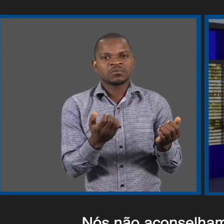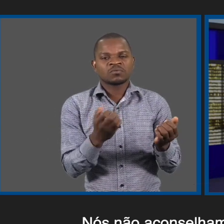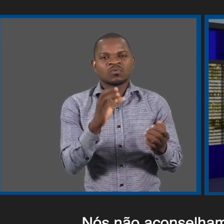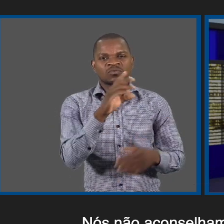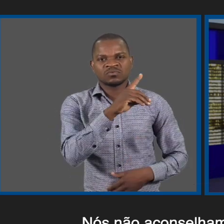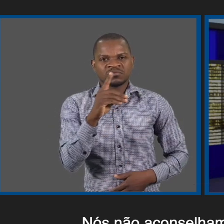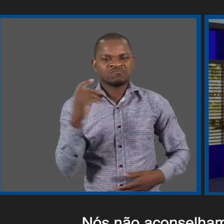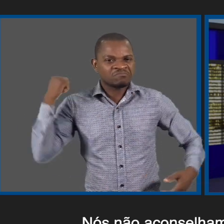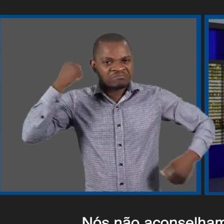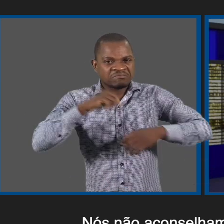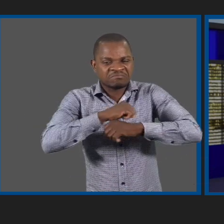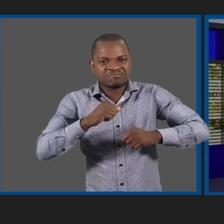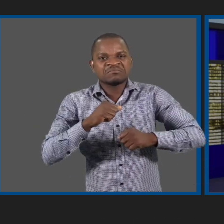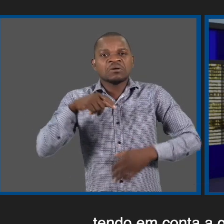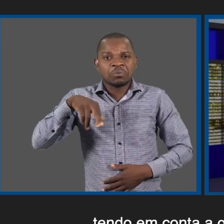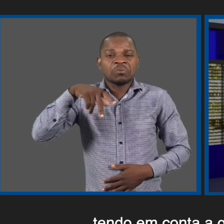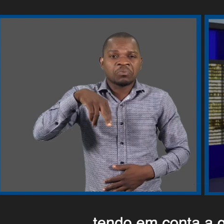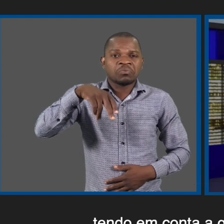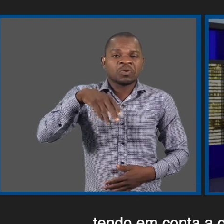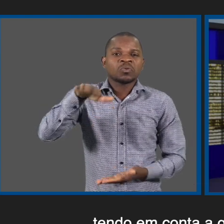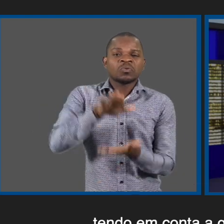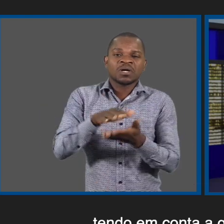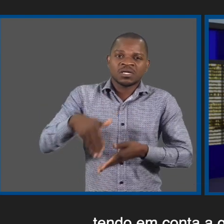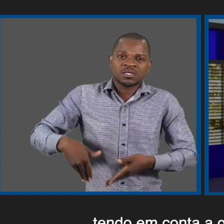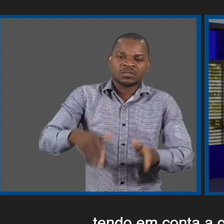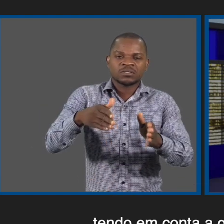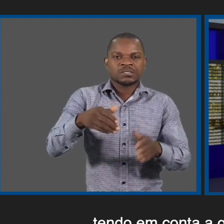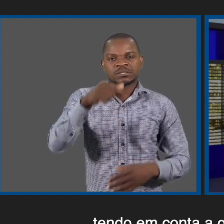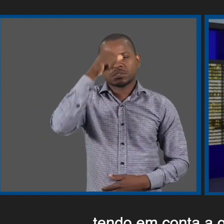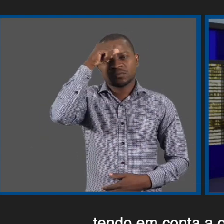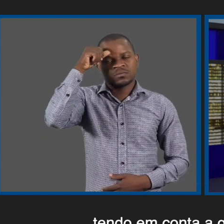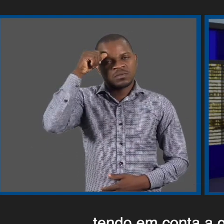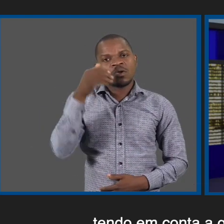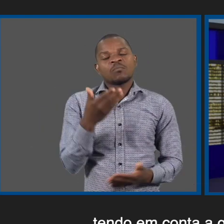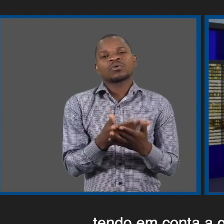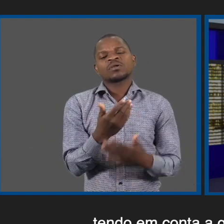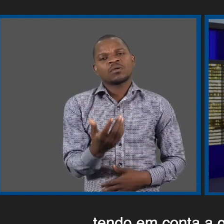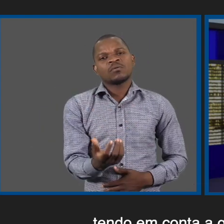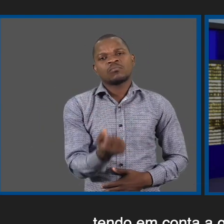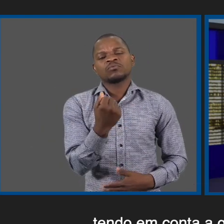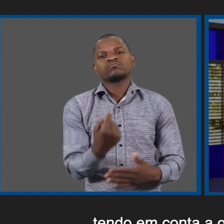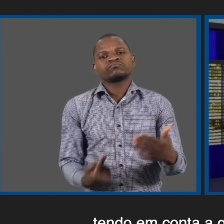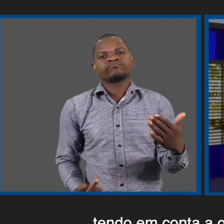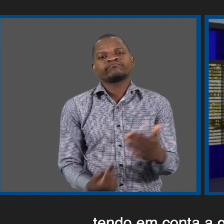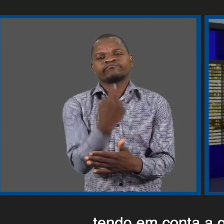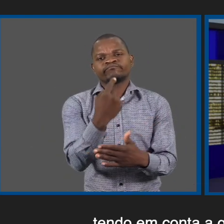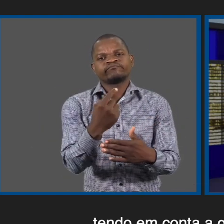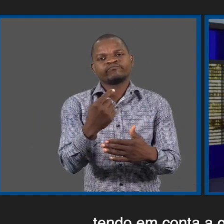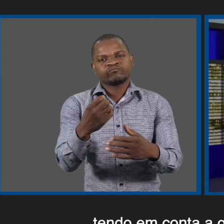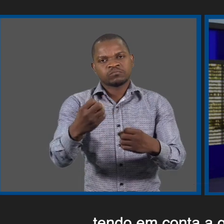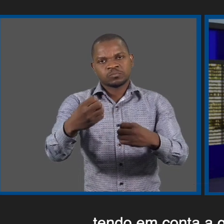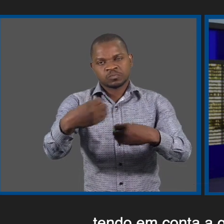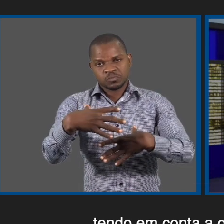levar as crianças para a rua, tendo em conta a grande possibilidade de